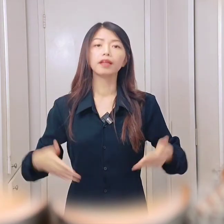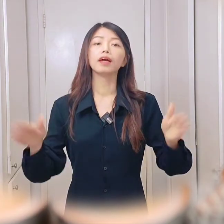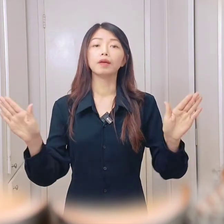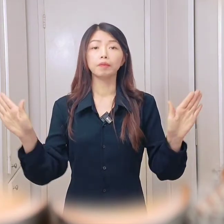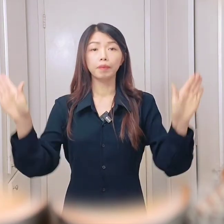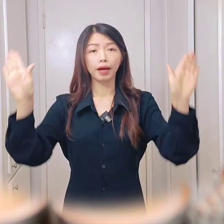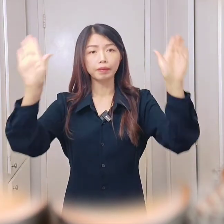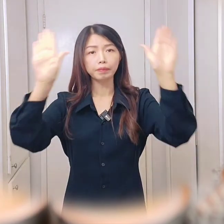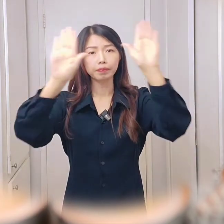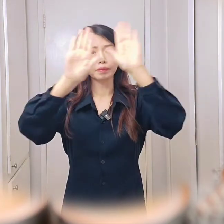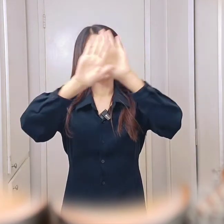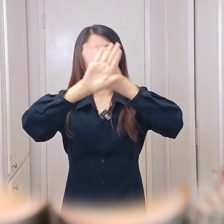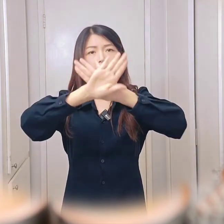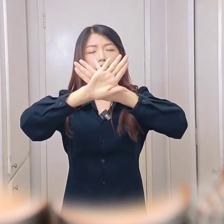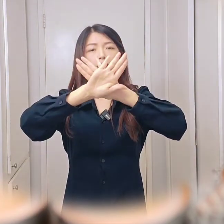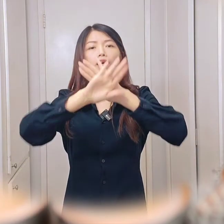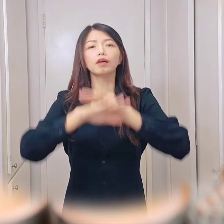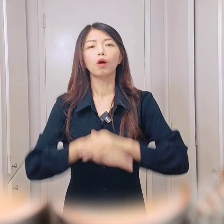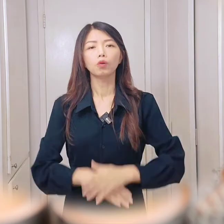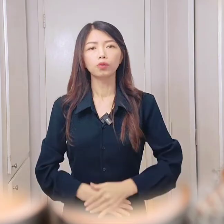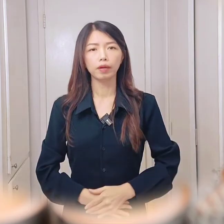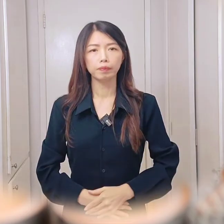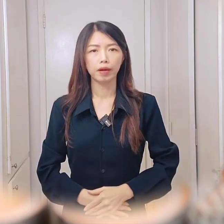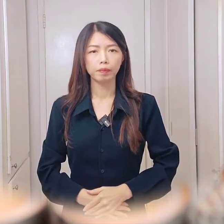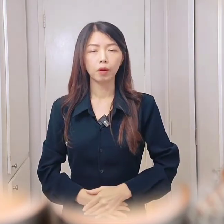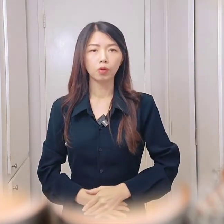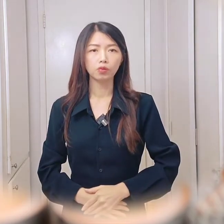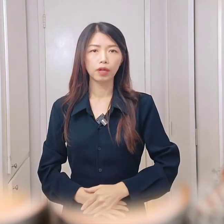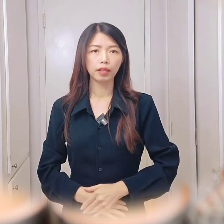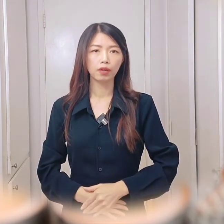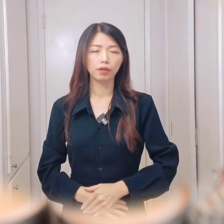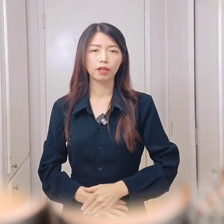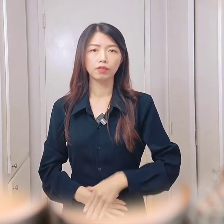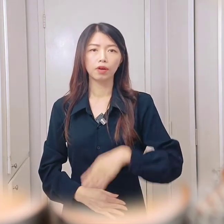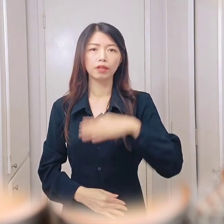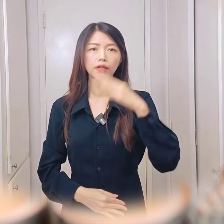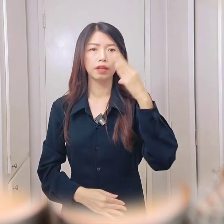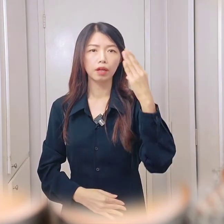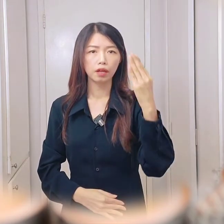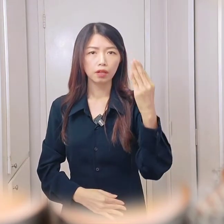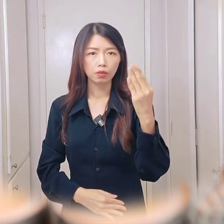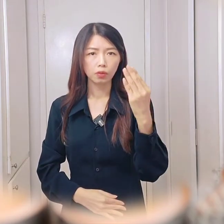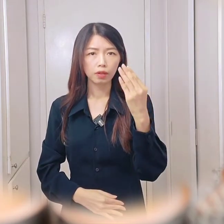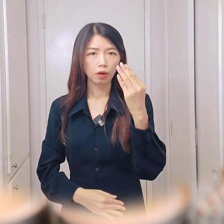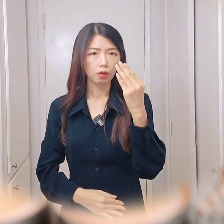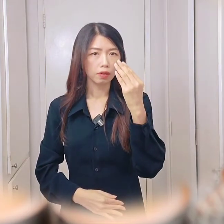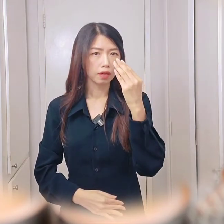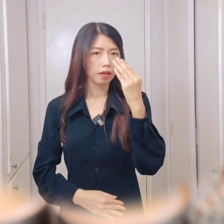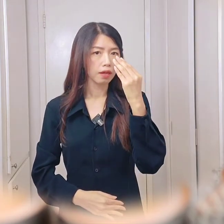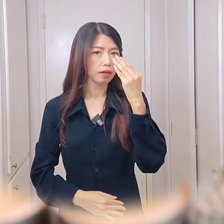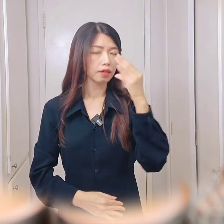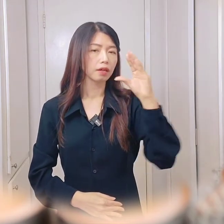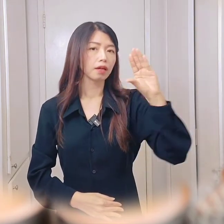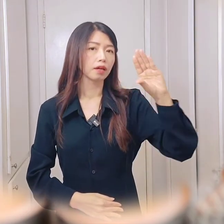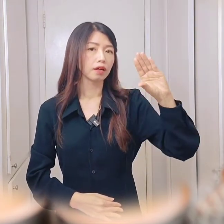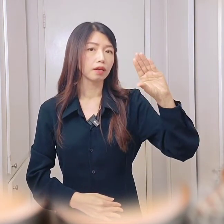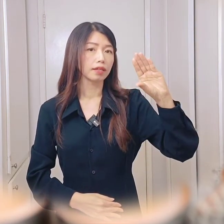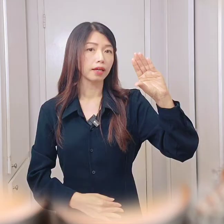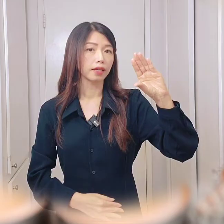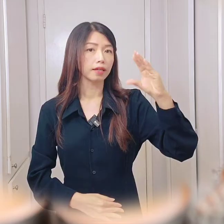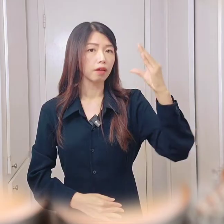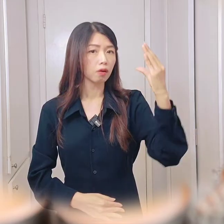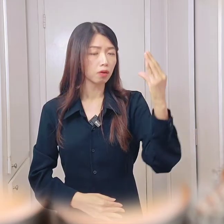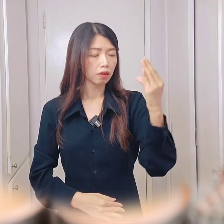고요한 밤. 거룩한 밤. 거룩하다라고 한 데의 수어는 손을 이렇게